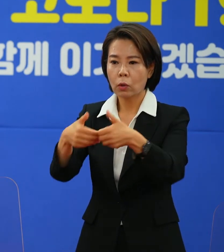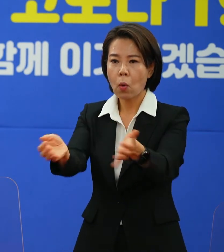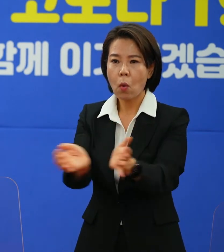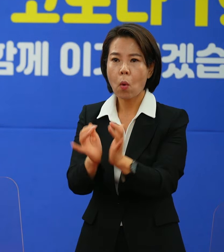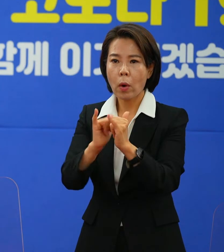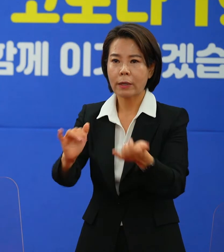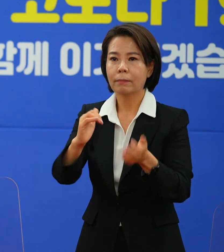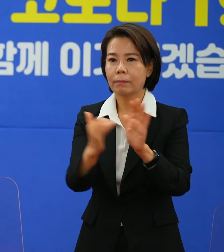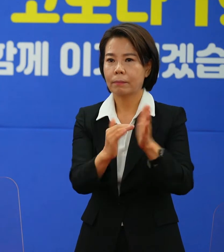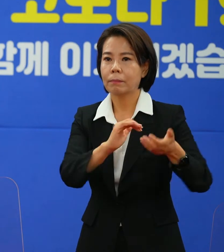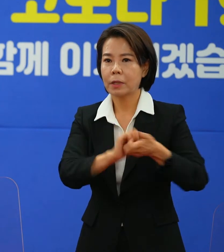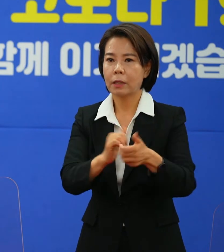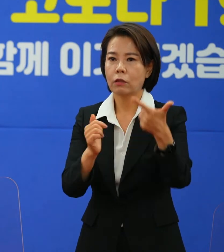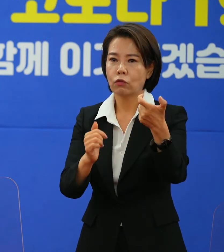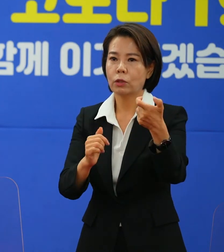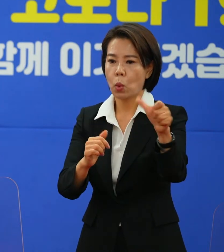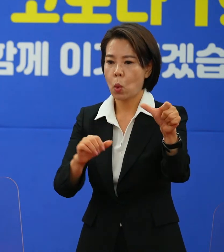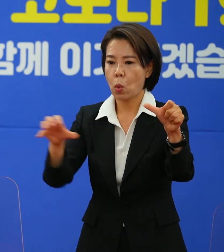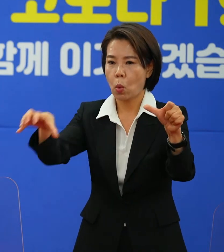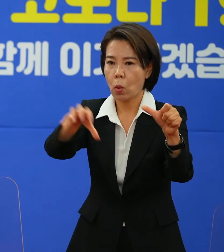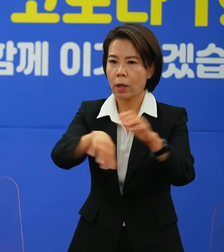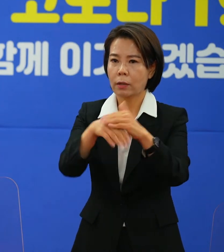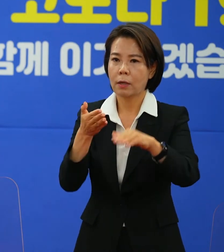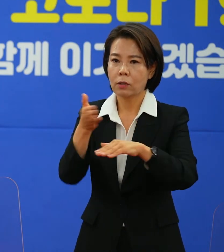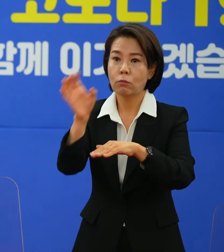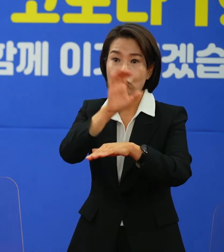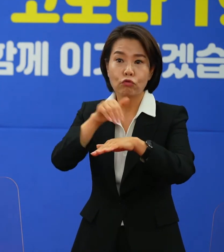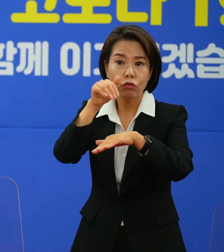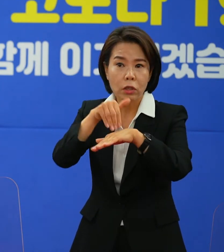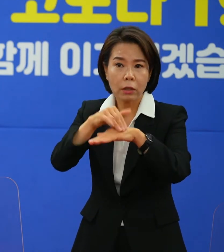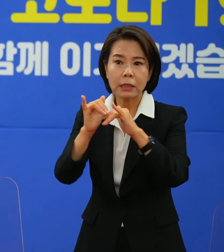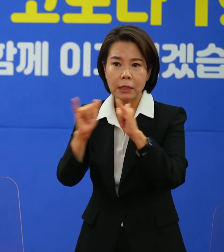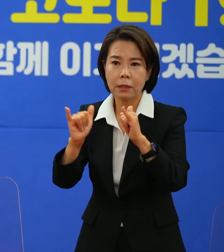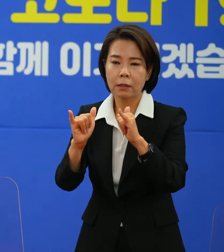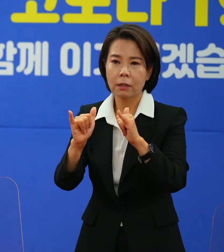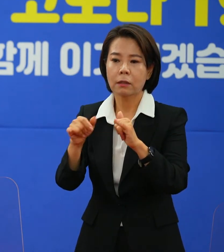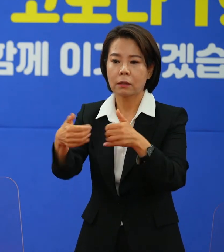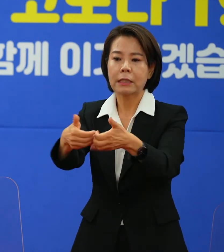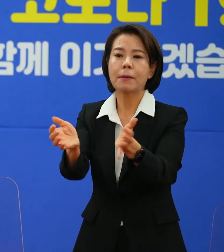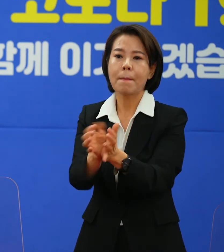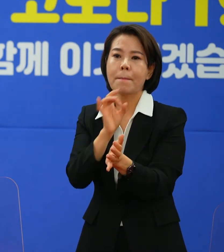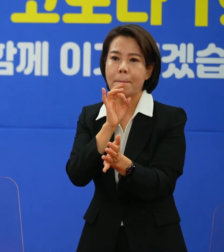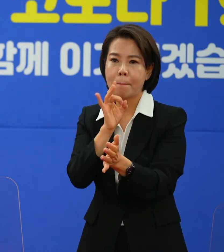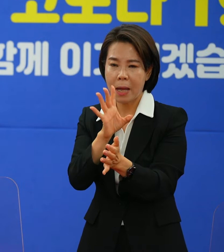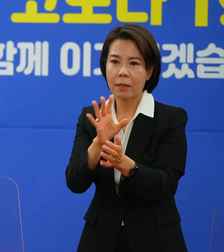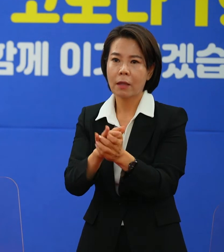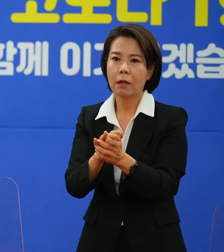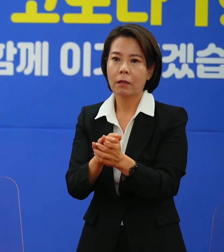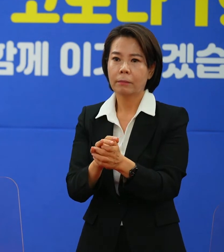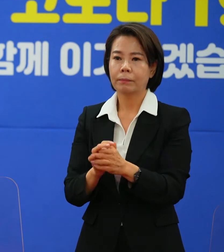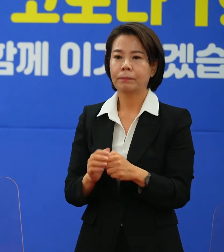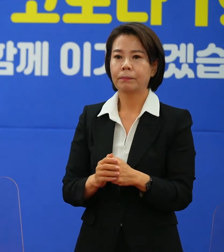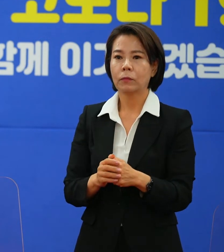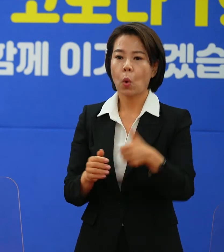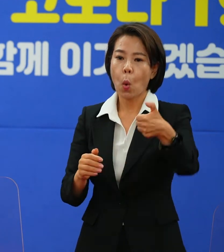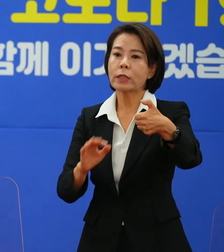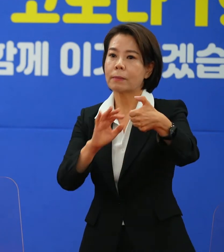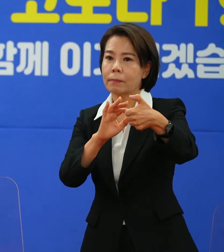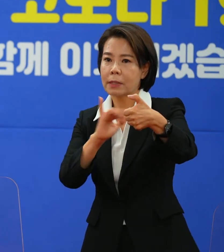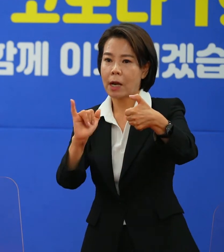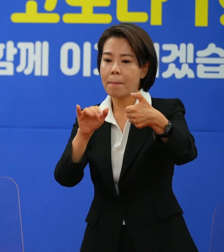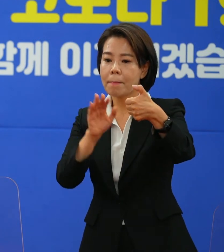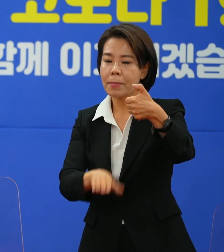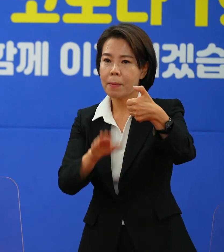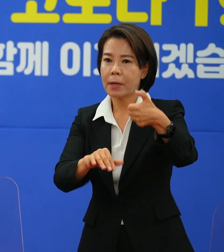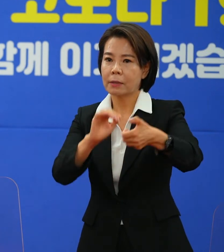제한되며 65개소인 경우 전문체육인 전지훈련팀의 훈련 목적 및 대회를 50명